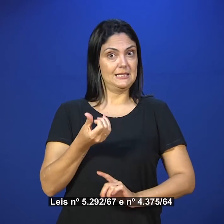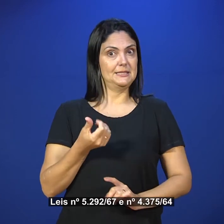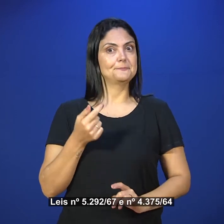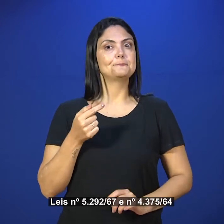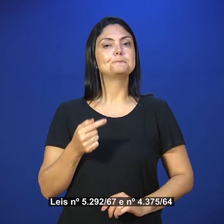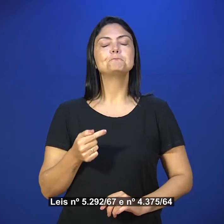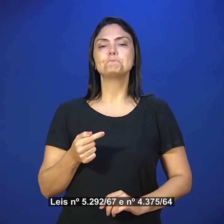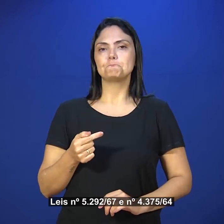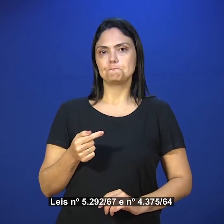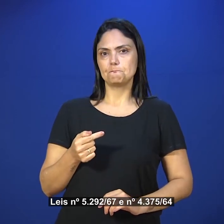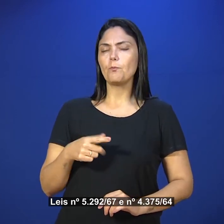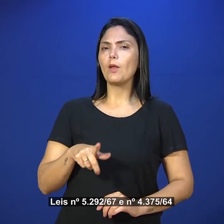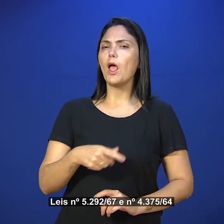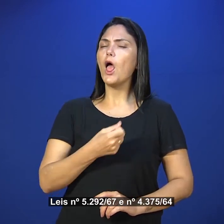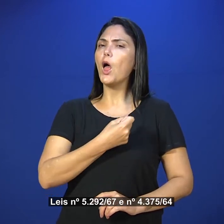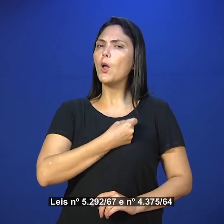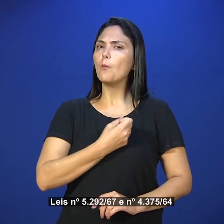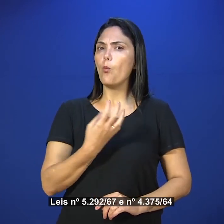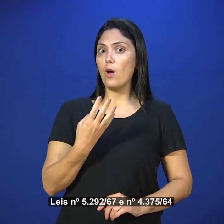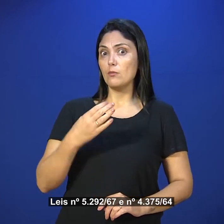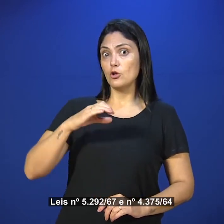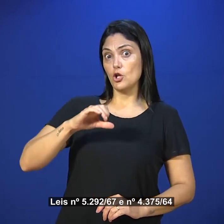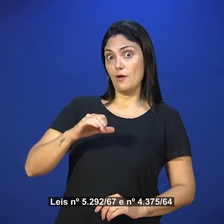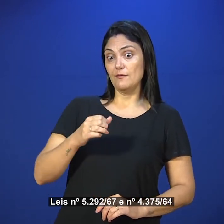5.292/67 e número